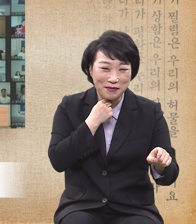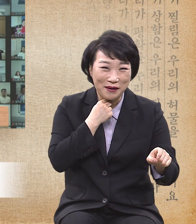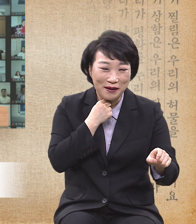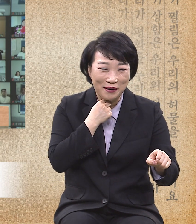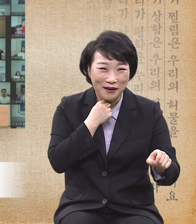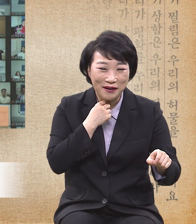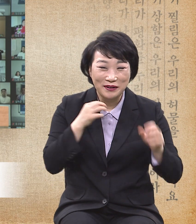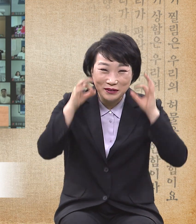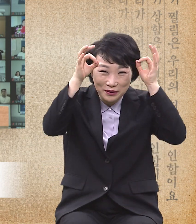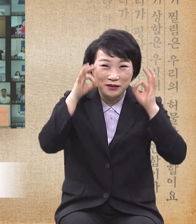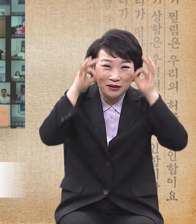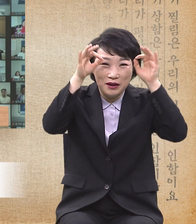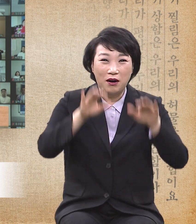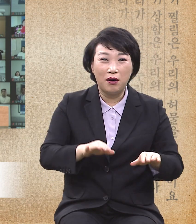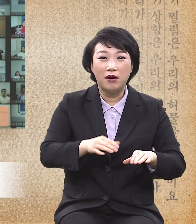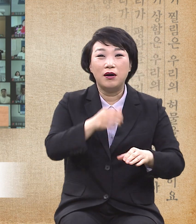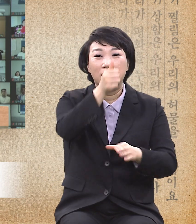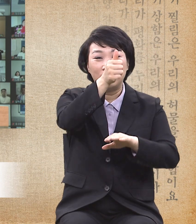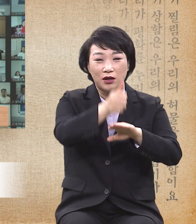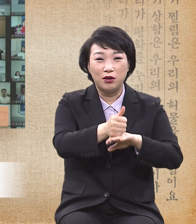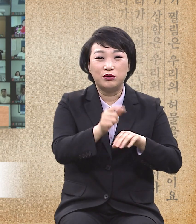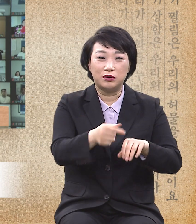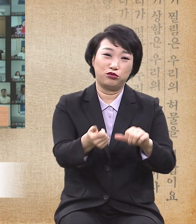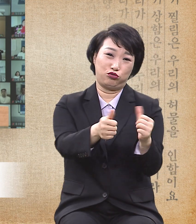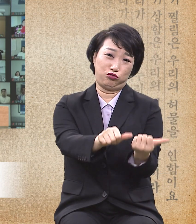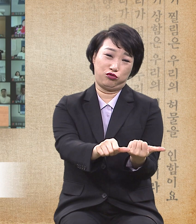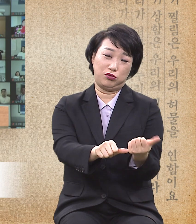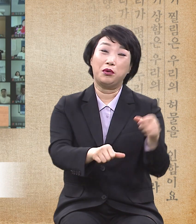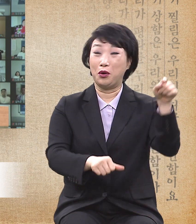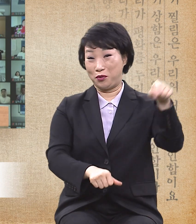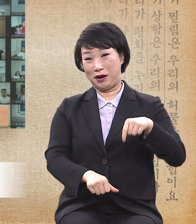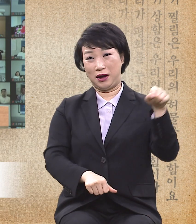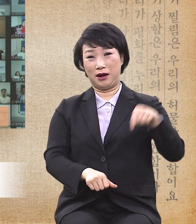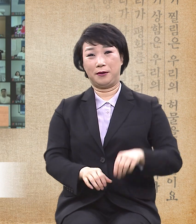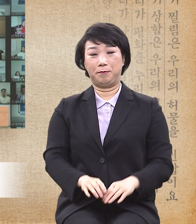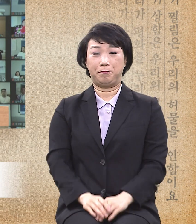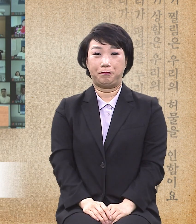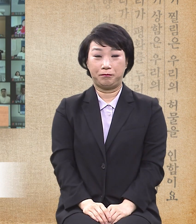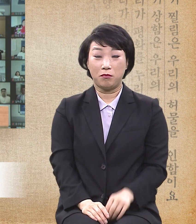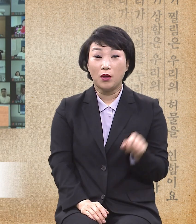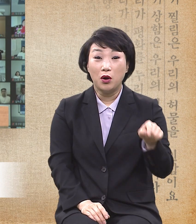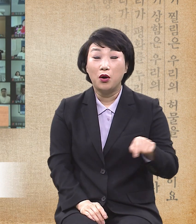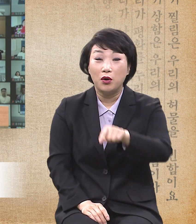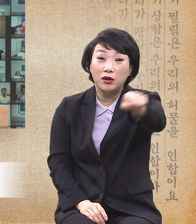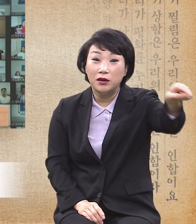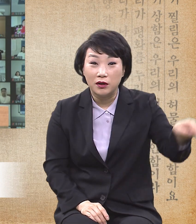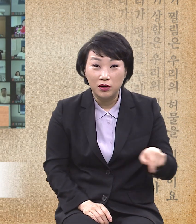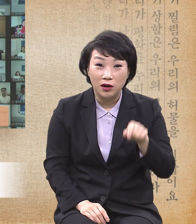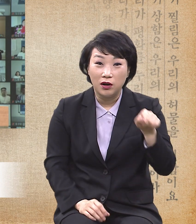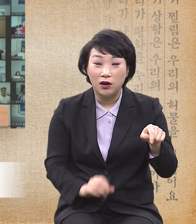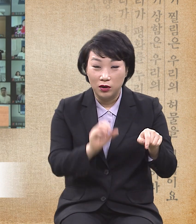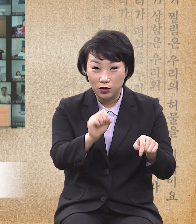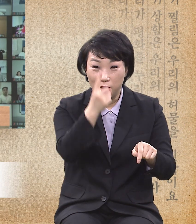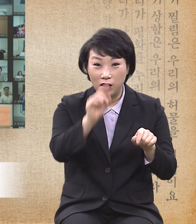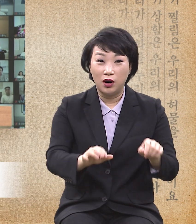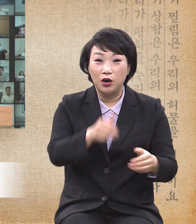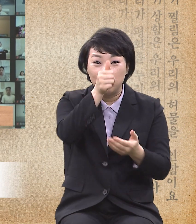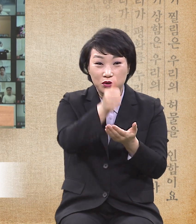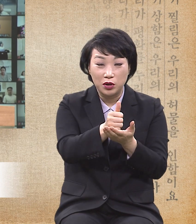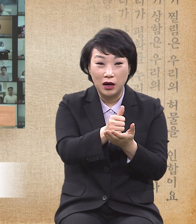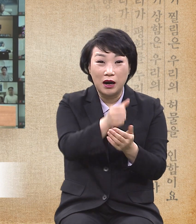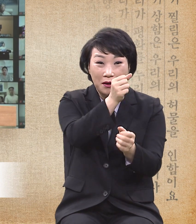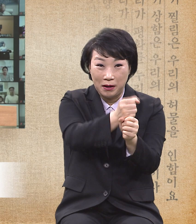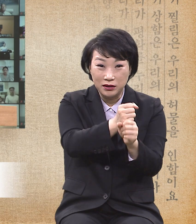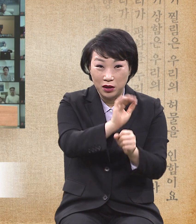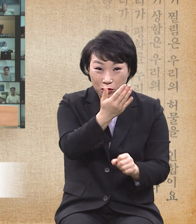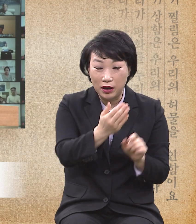몸부림치지만 결국은 죽음이라고 말할 때 왜? 그것들로 죄는